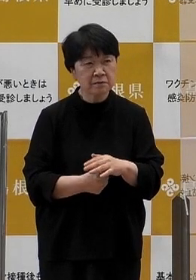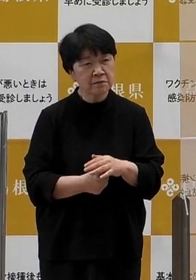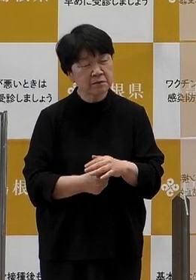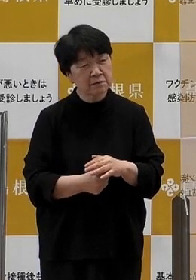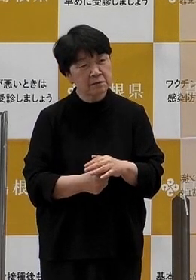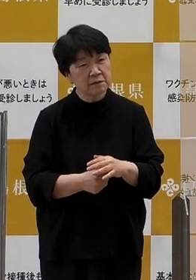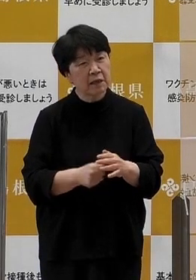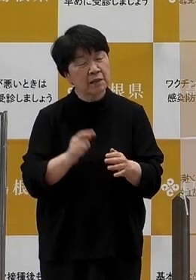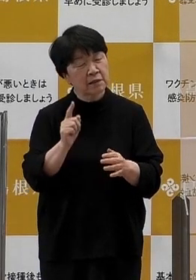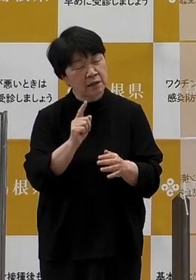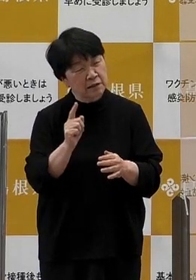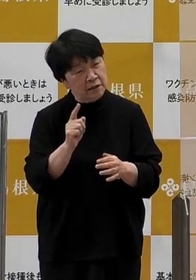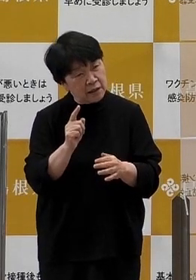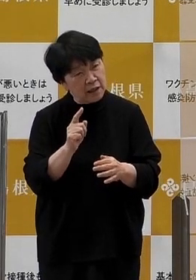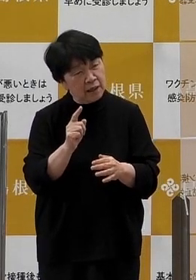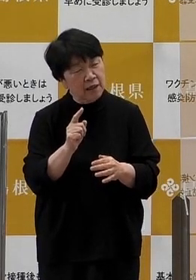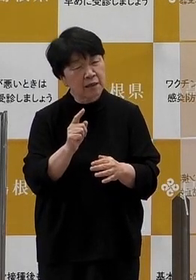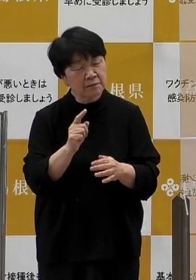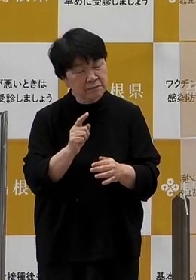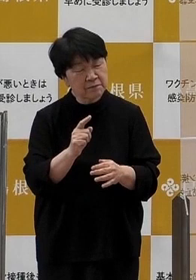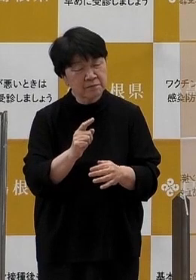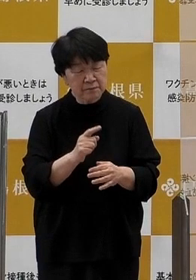そことのバランスでですね、納得感が